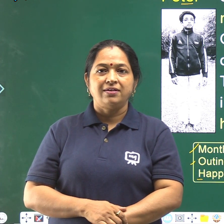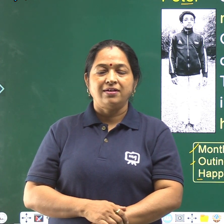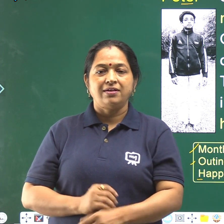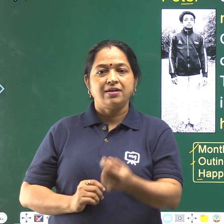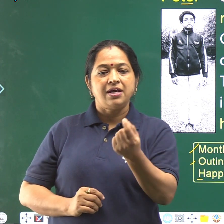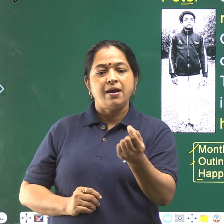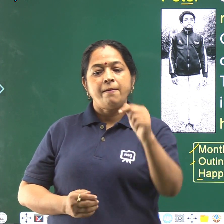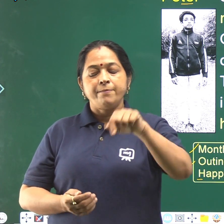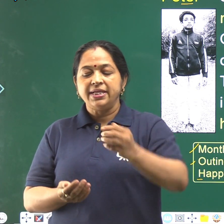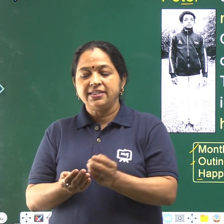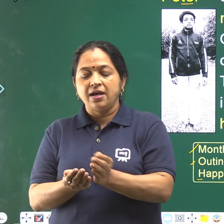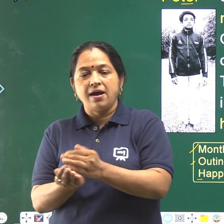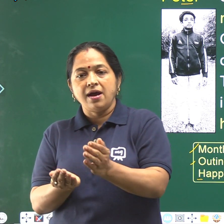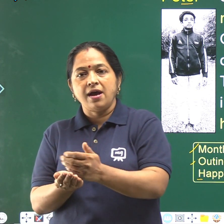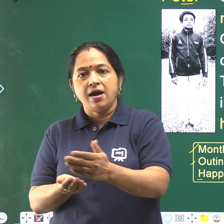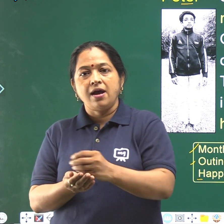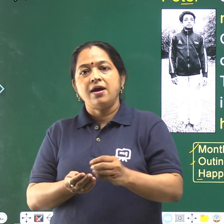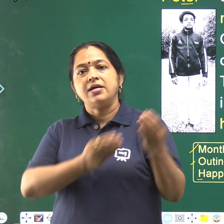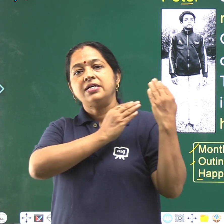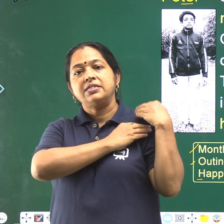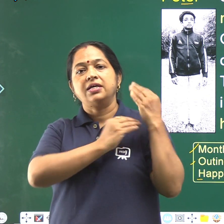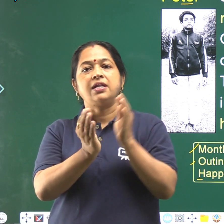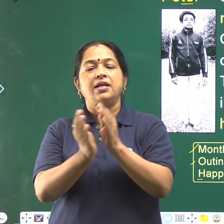बीज का संग्रहण करना चाहता है